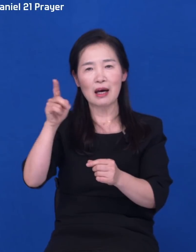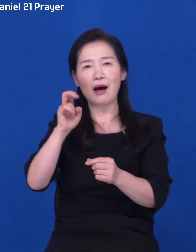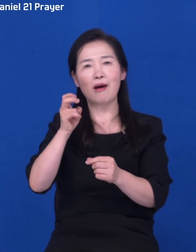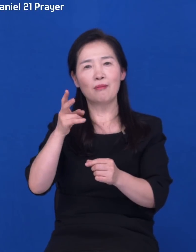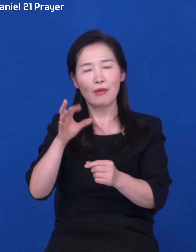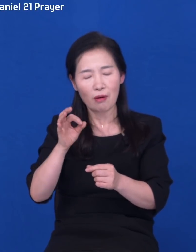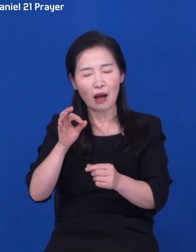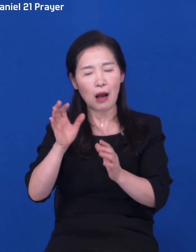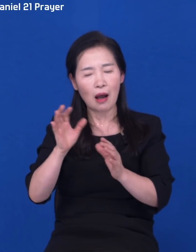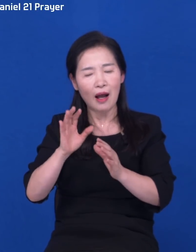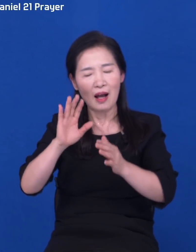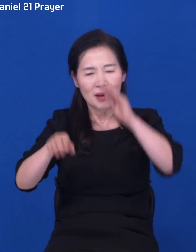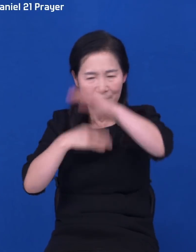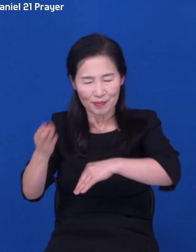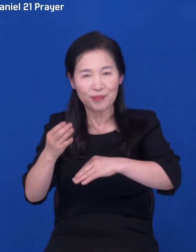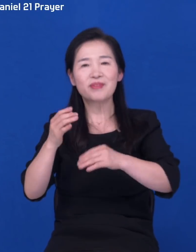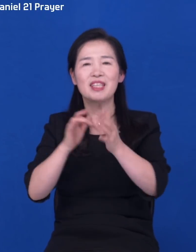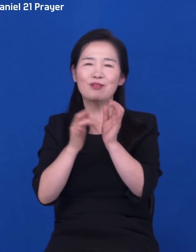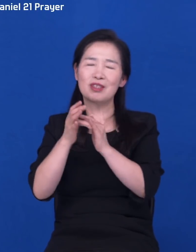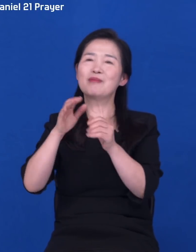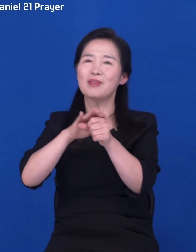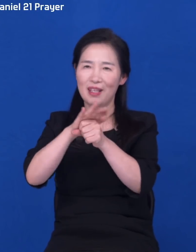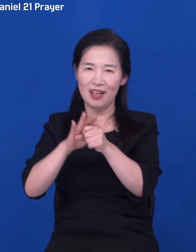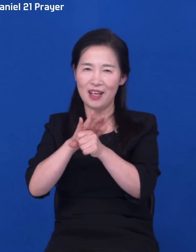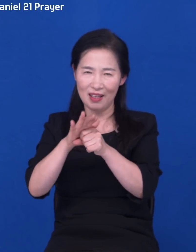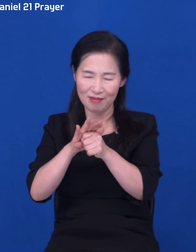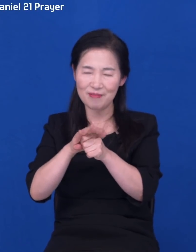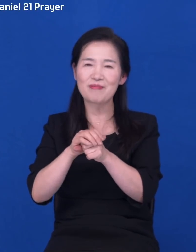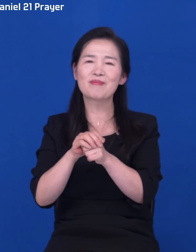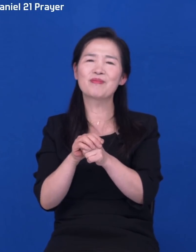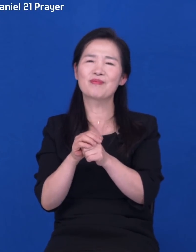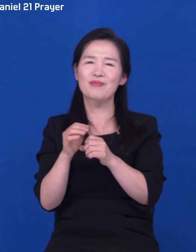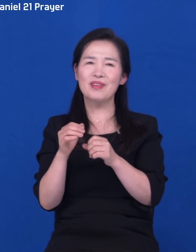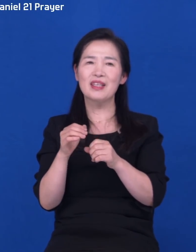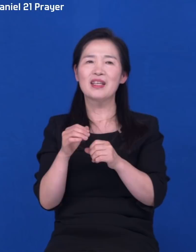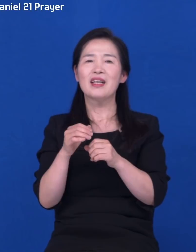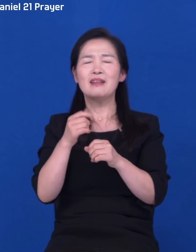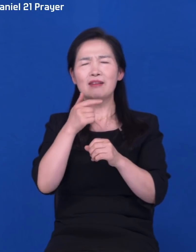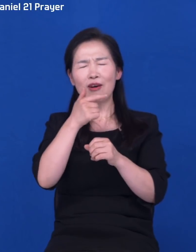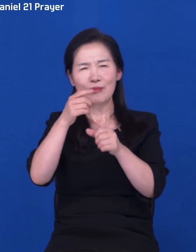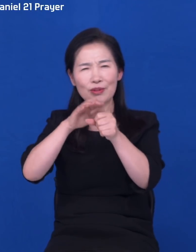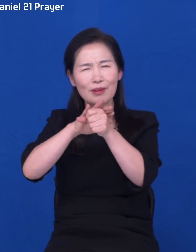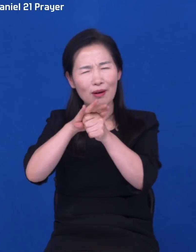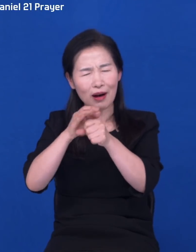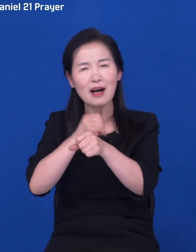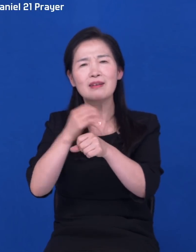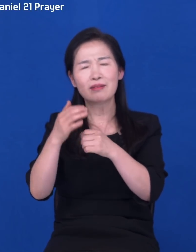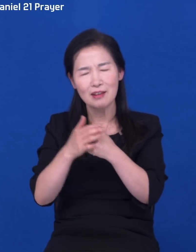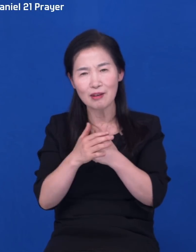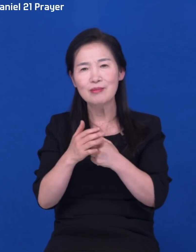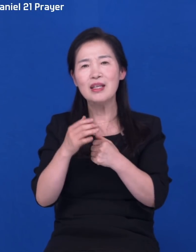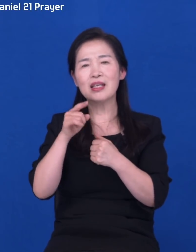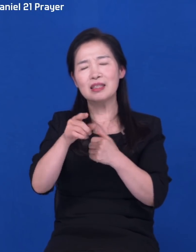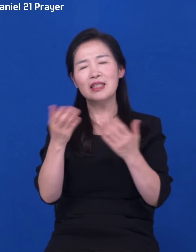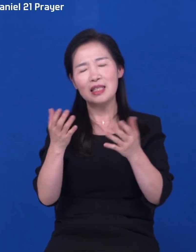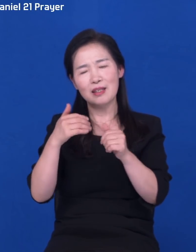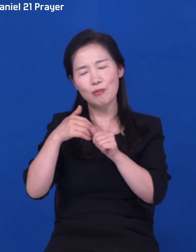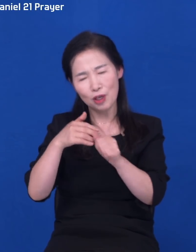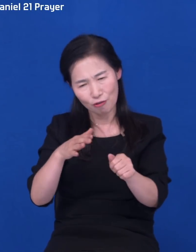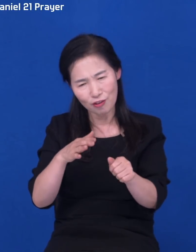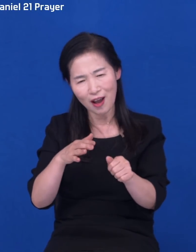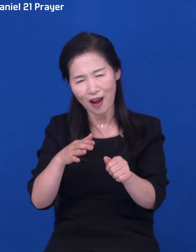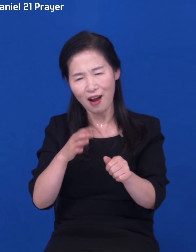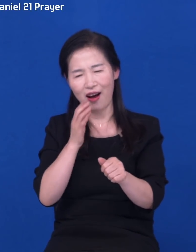아니고 내가 주님을 너무 사랑하셔서 내가 너무 사랑하기 때문에 나를 그런 자리에 보내셨다는 걸 깨달은 거예요.